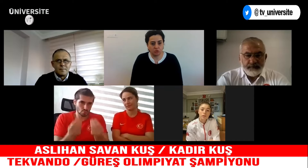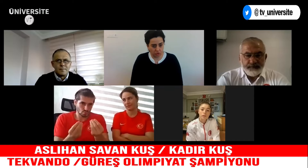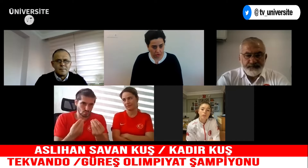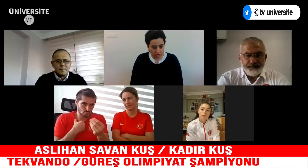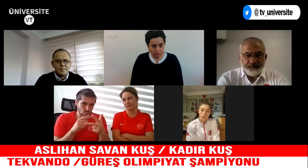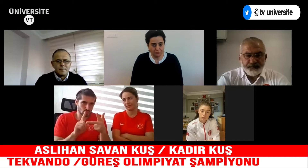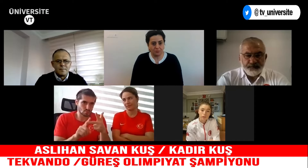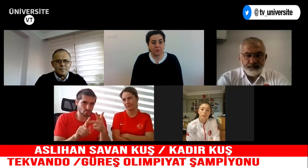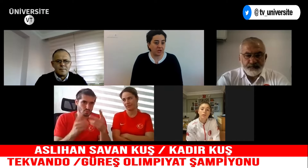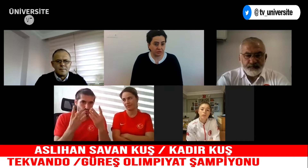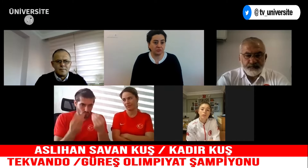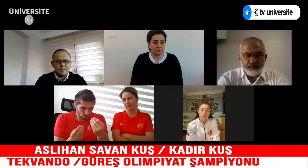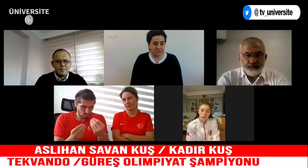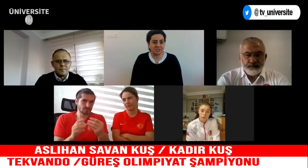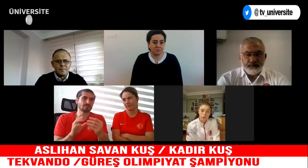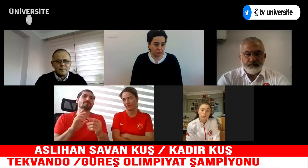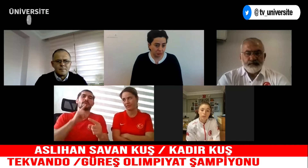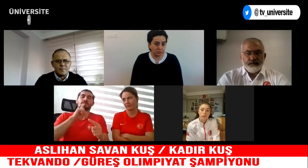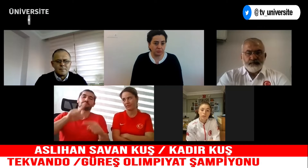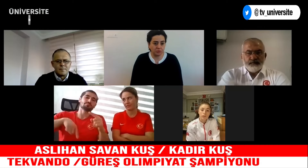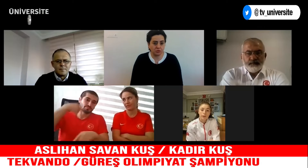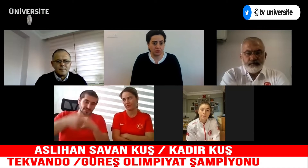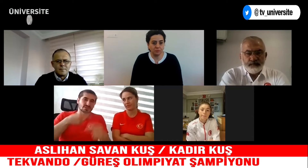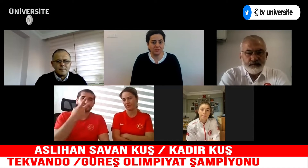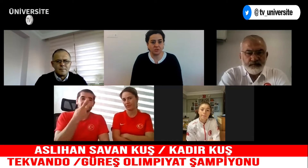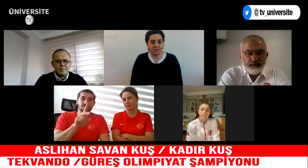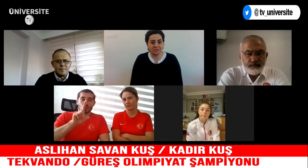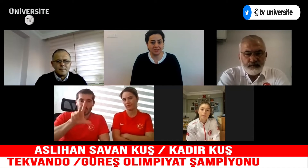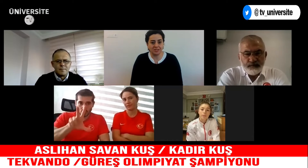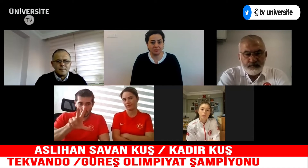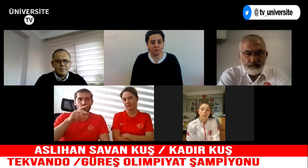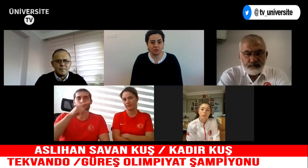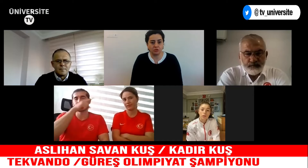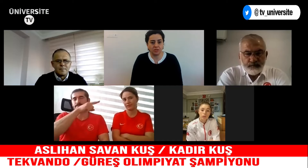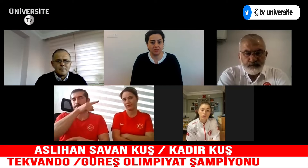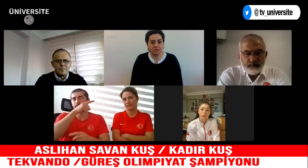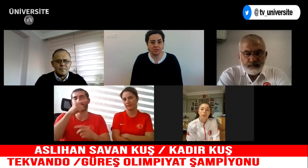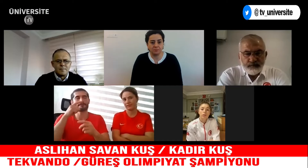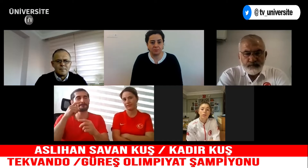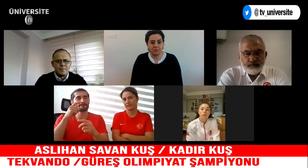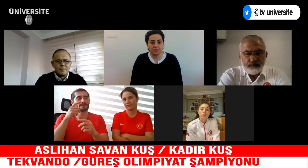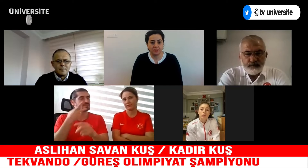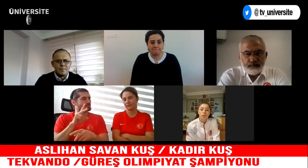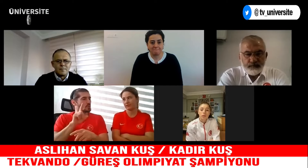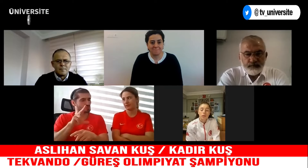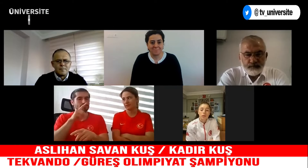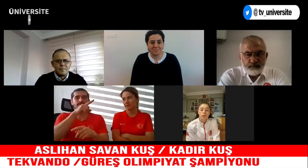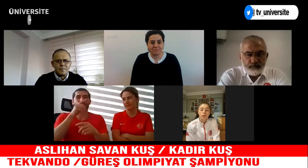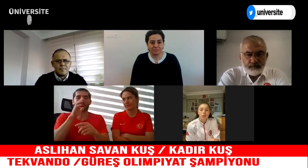Bulgaristan'da üçüncü oldum. Pardon, yurt dışına çıktım, üçüncü oldum. Bir sonraki sene 2013'te